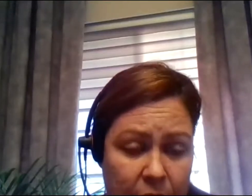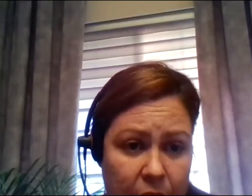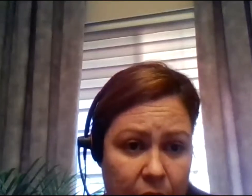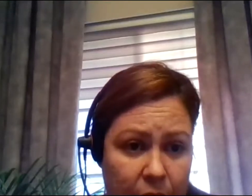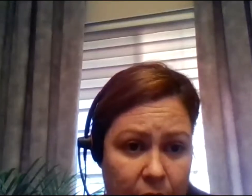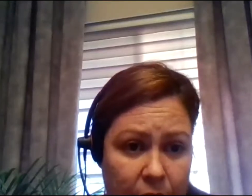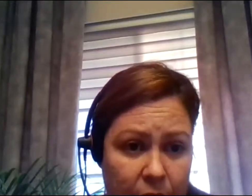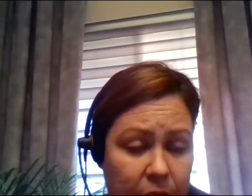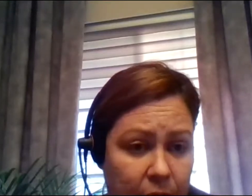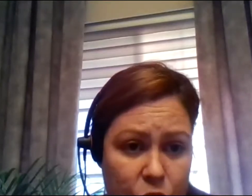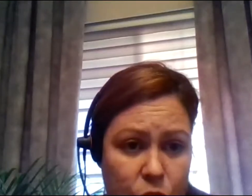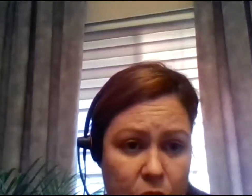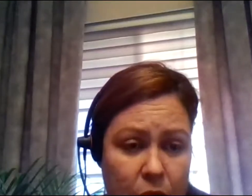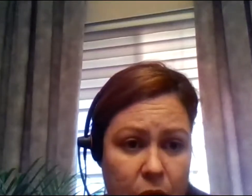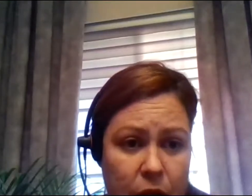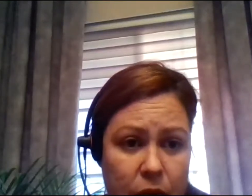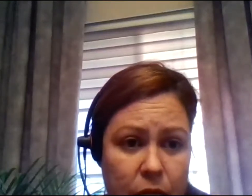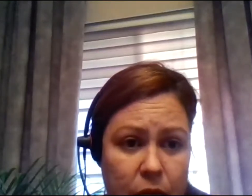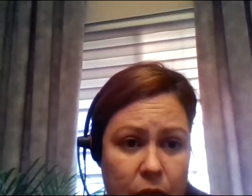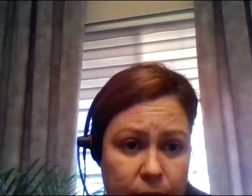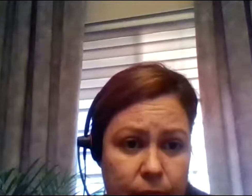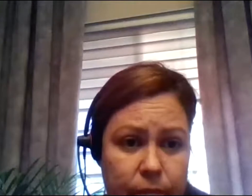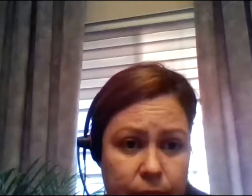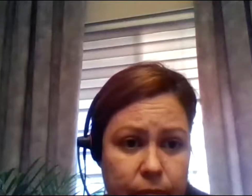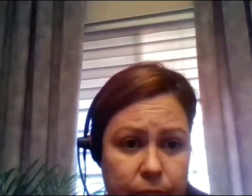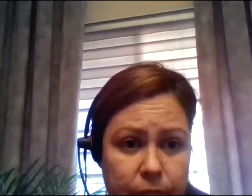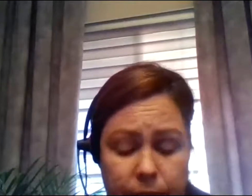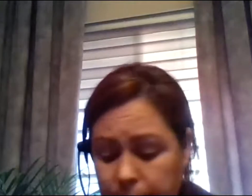profesionales lideramos en muchas ocasiones, ¿no?